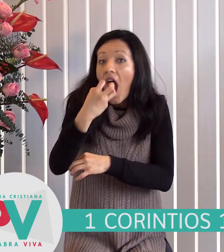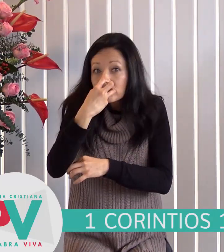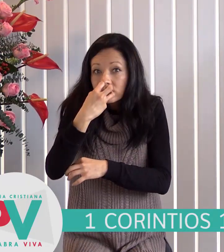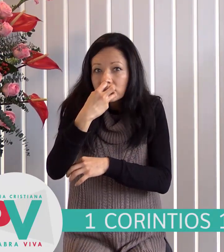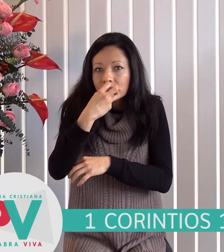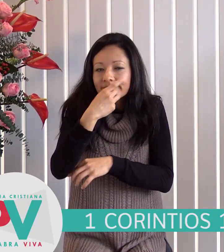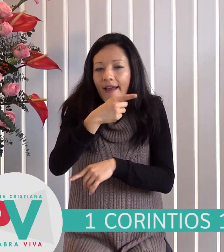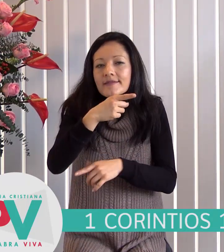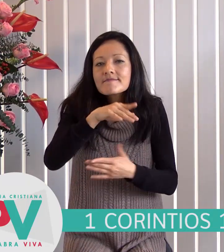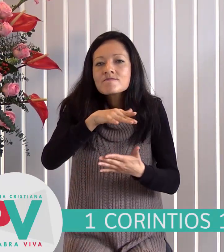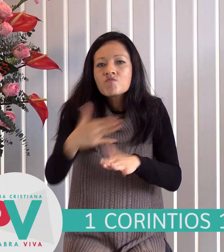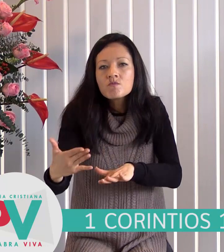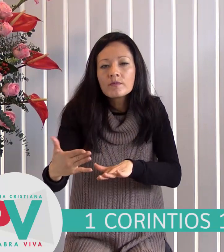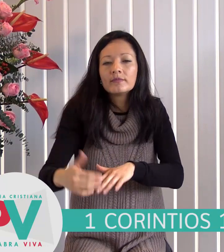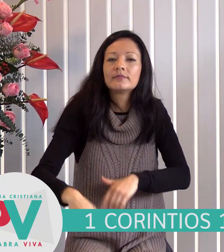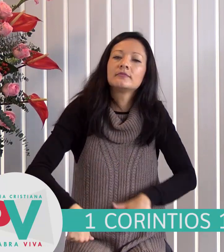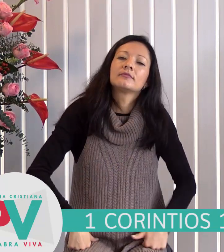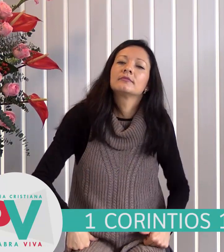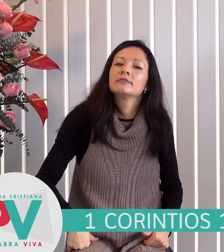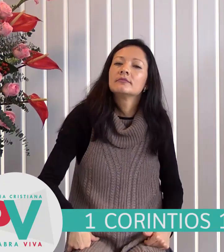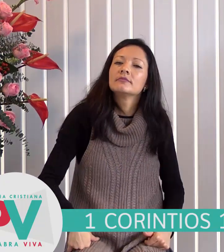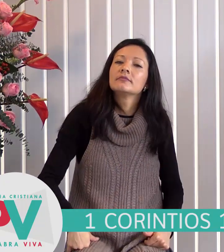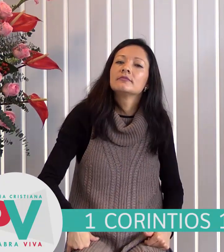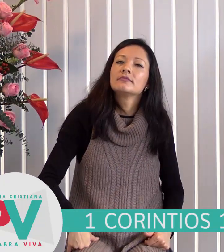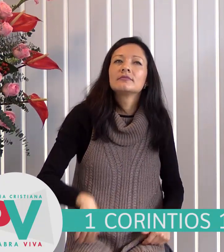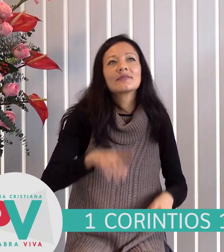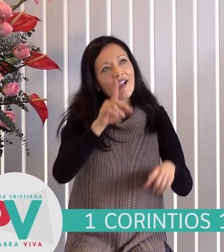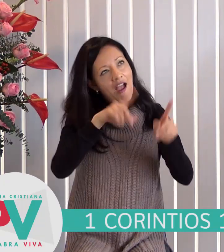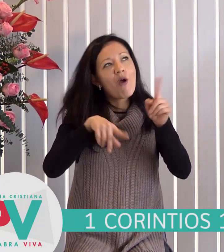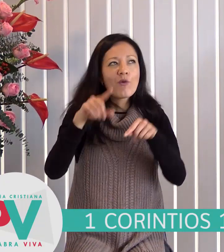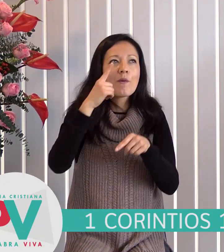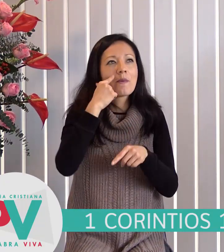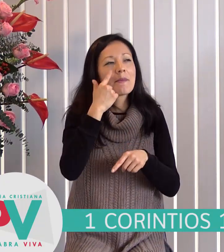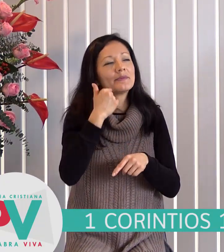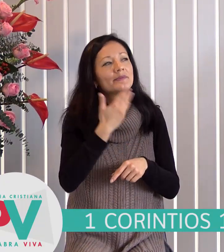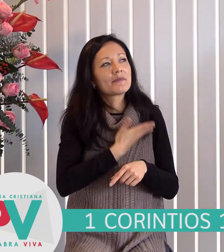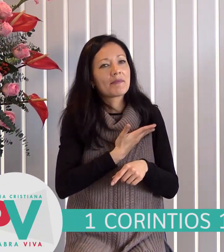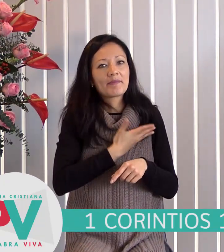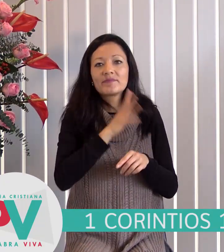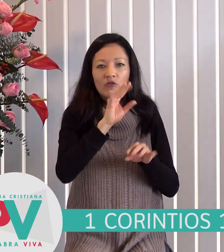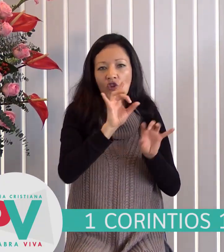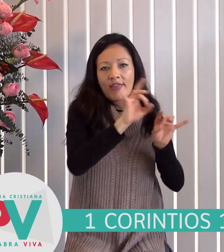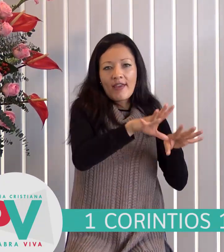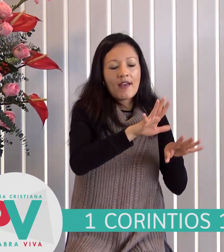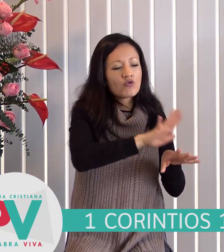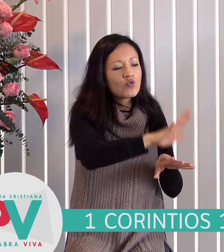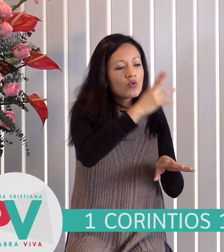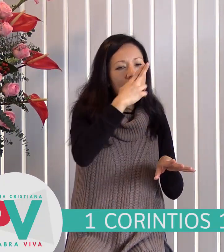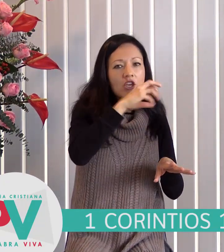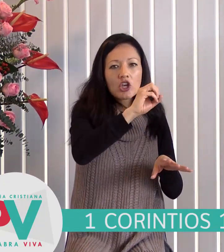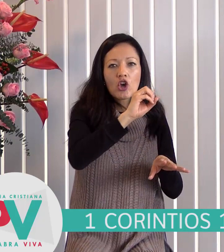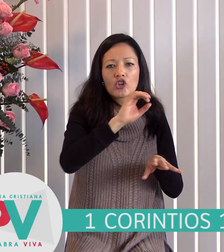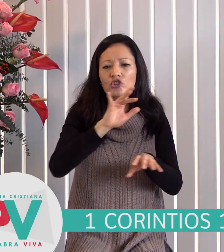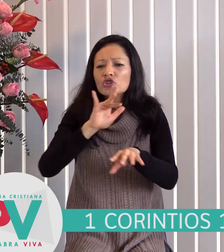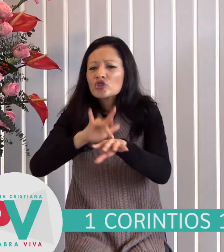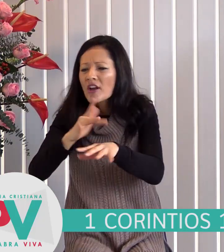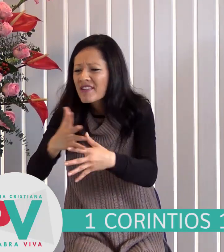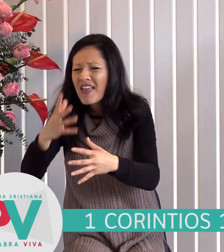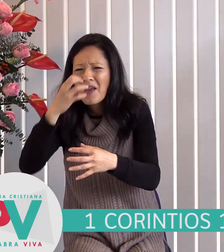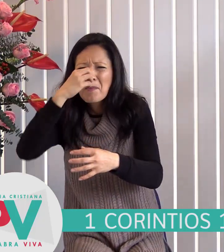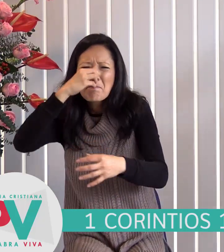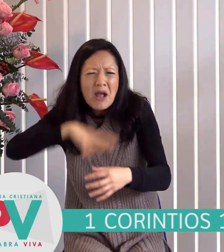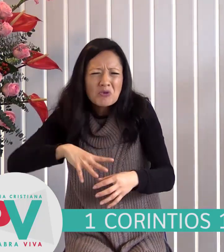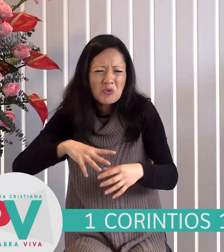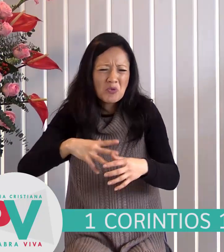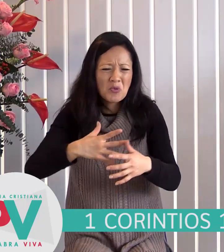ciertamente morirás. Hay papás, por ejemplo, que no dejan que los niños cojan nada de basura